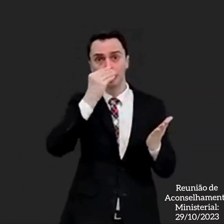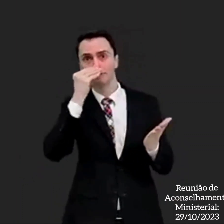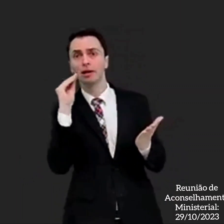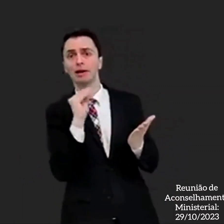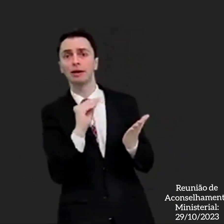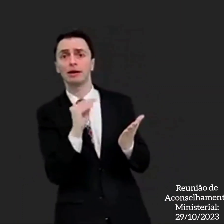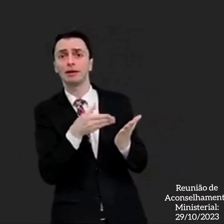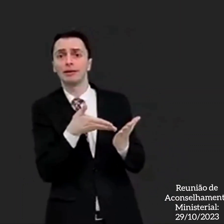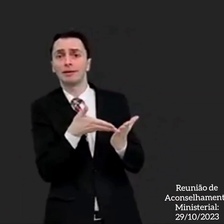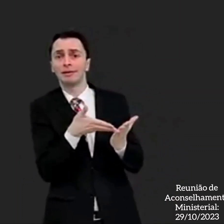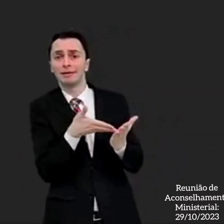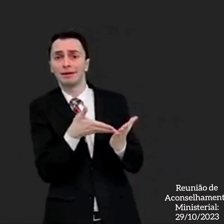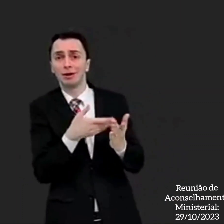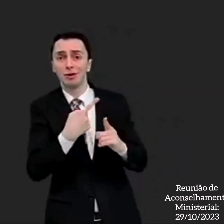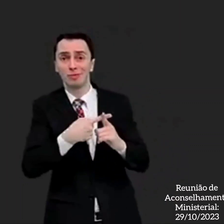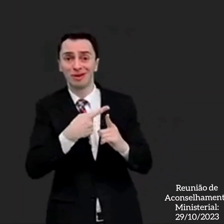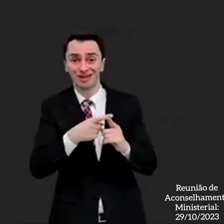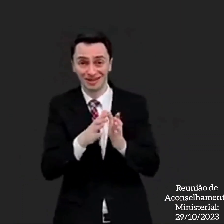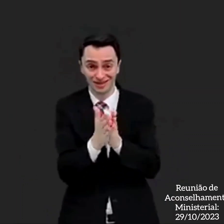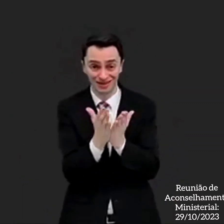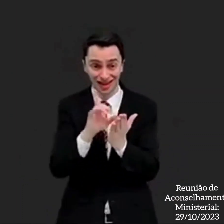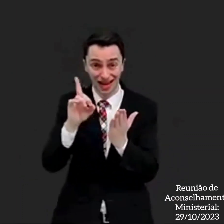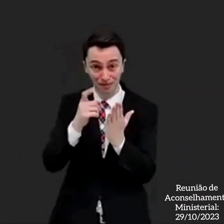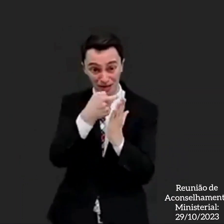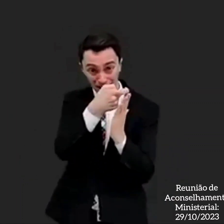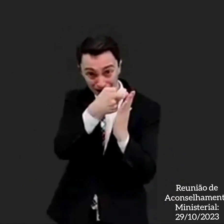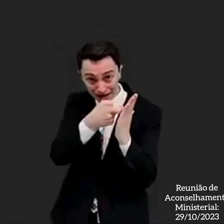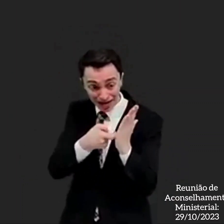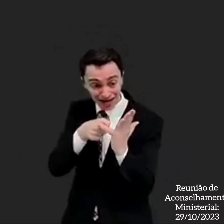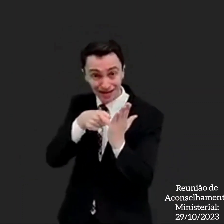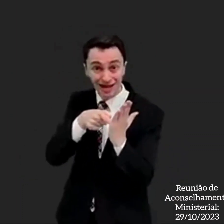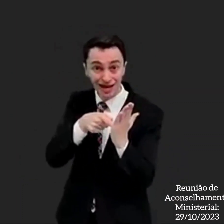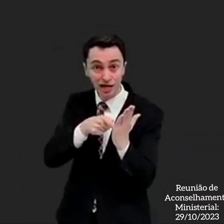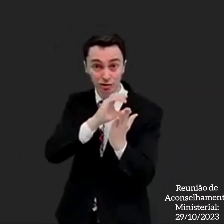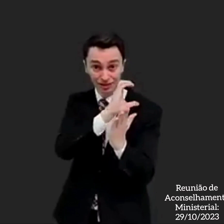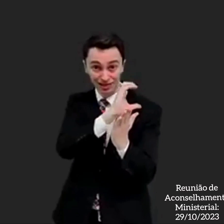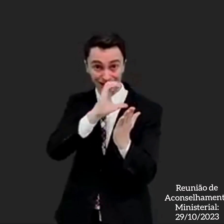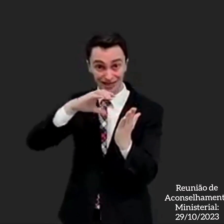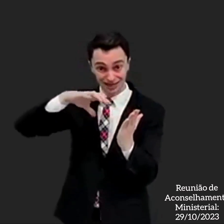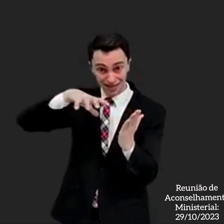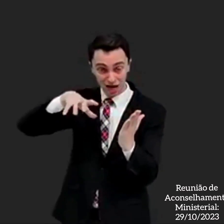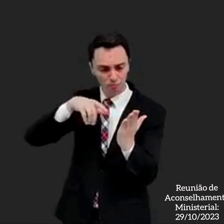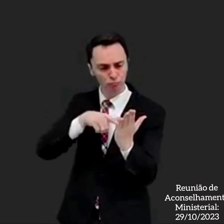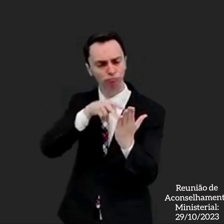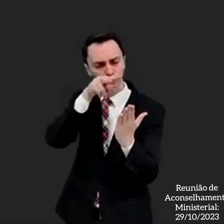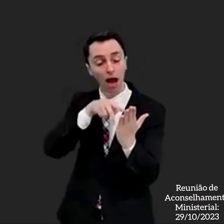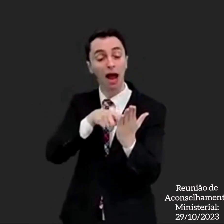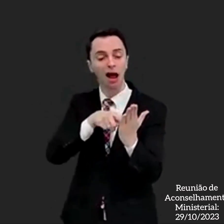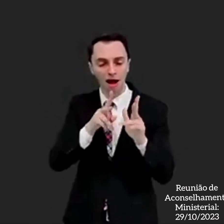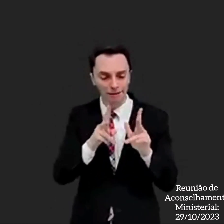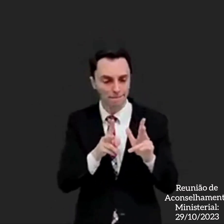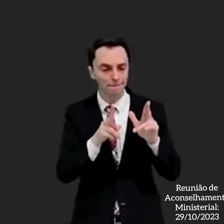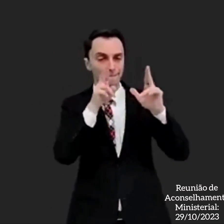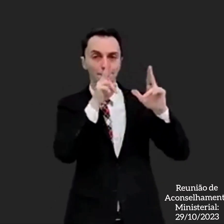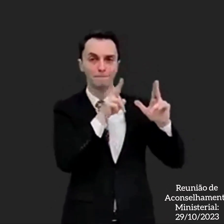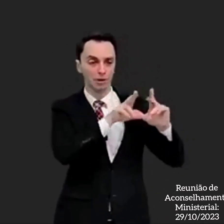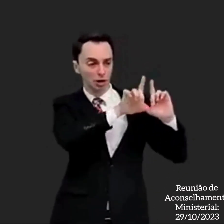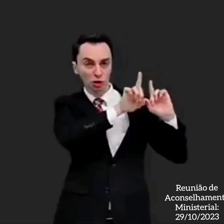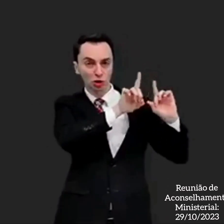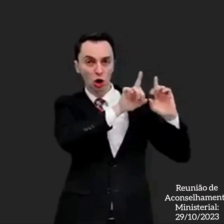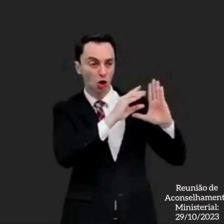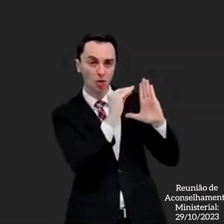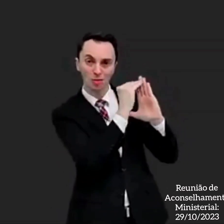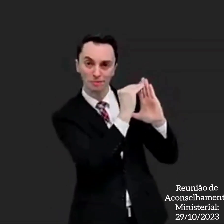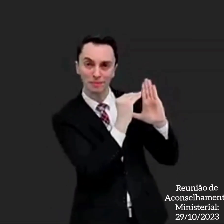real significado dos textos que identificam os nossos pontos de doutrina e da fé,